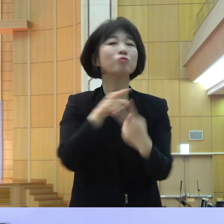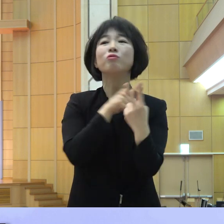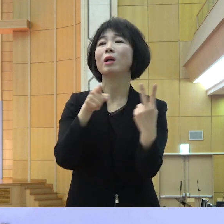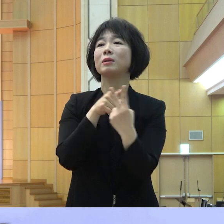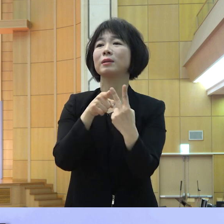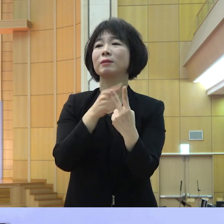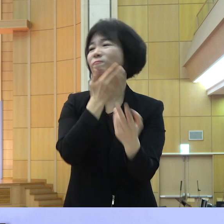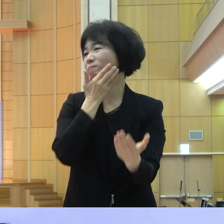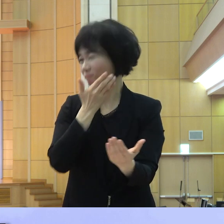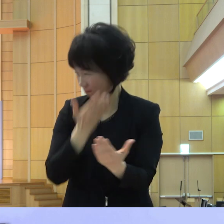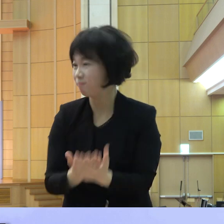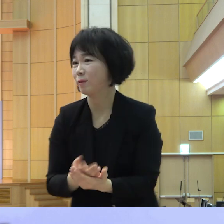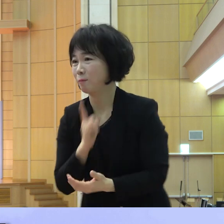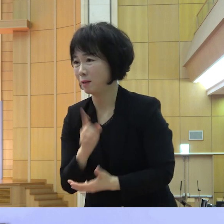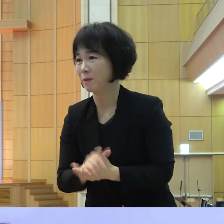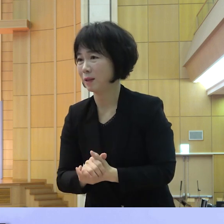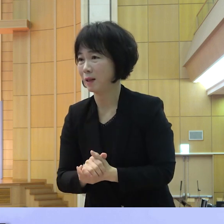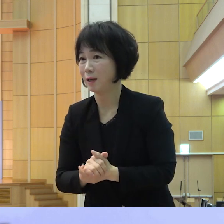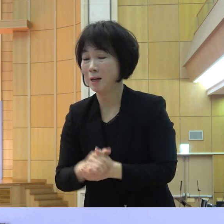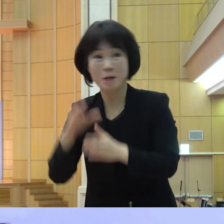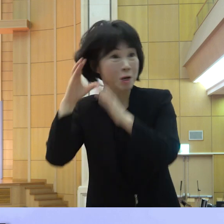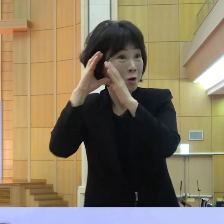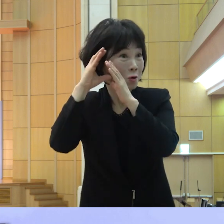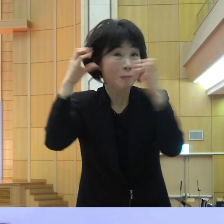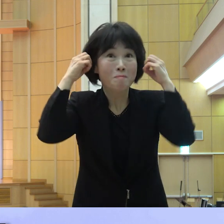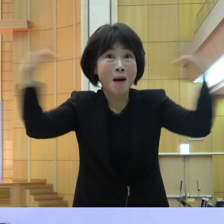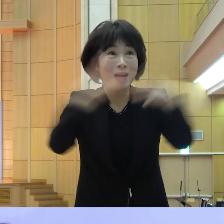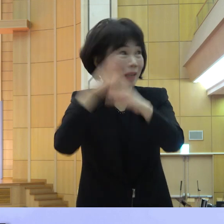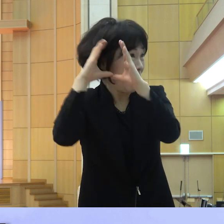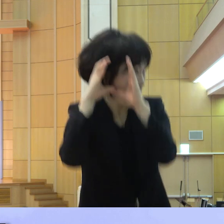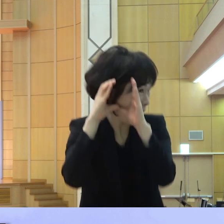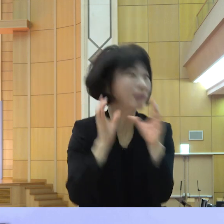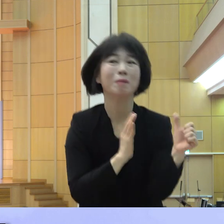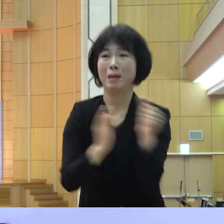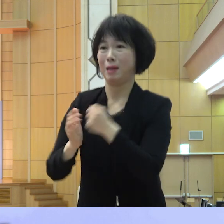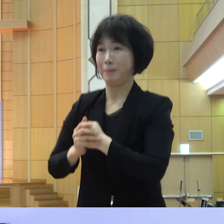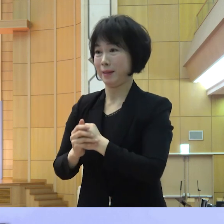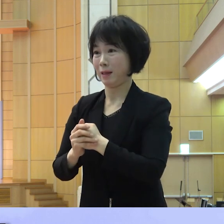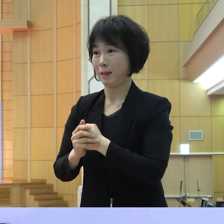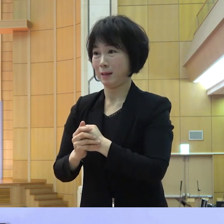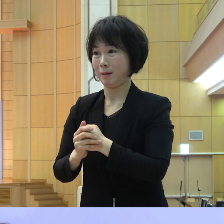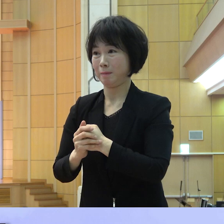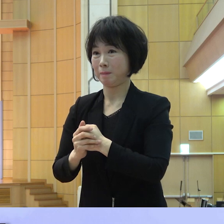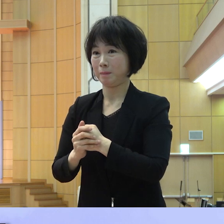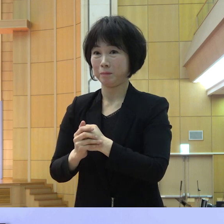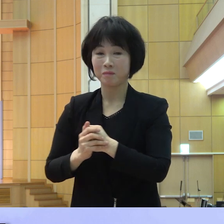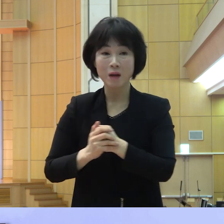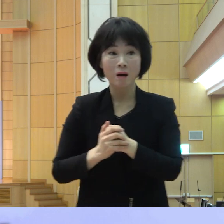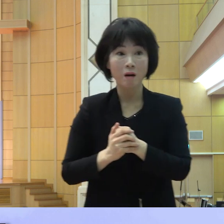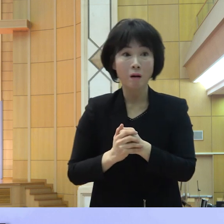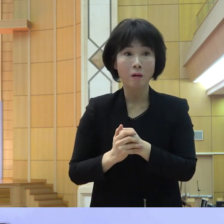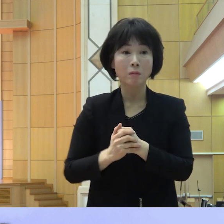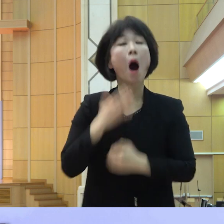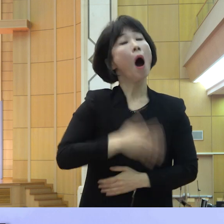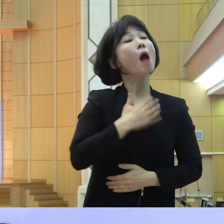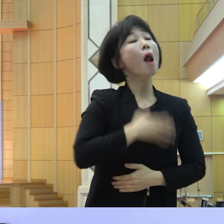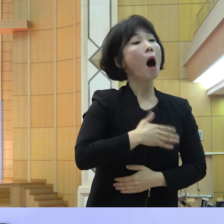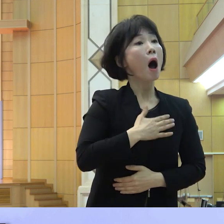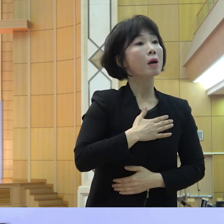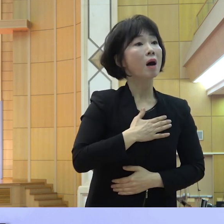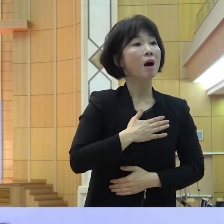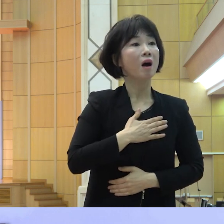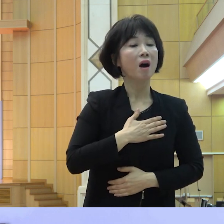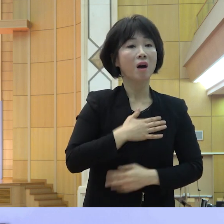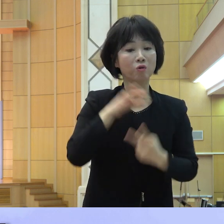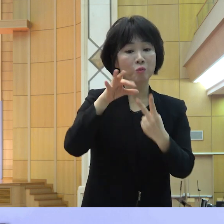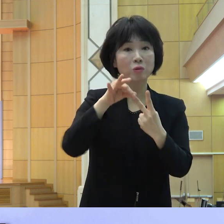여러분들은 귀를 쫑긋하고 들으시기 바랍니다. 아는 것과 모르는 것에 대해서 천국과